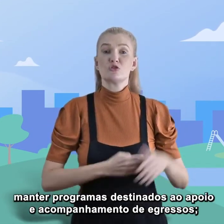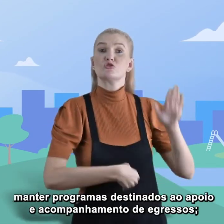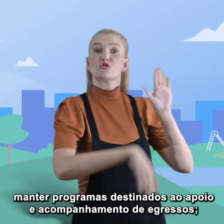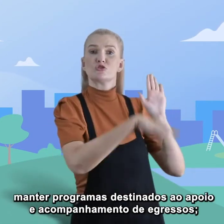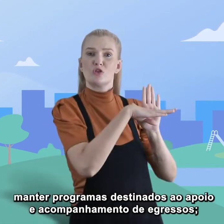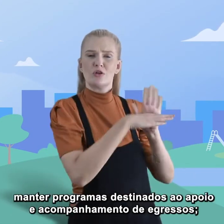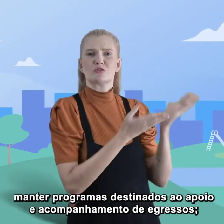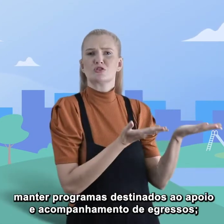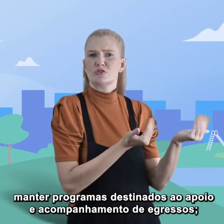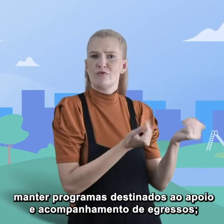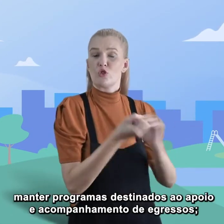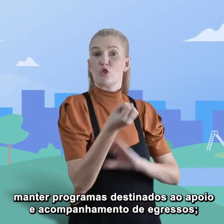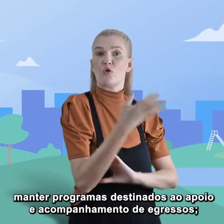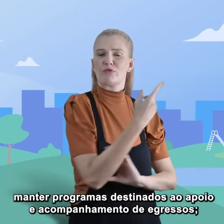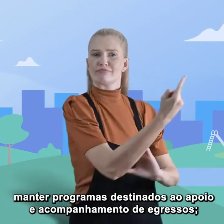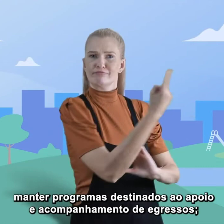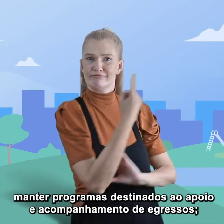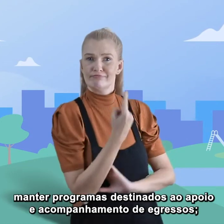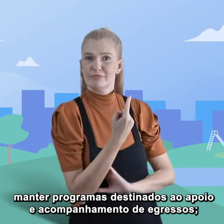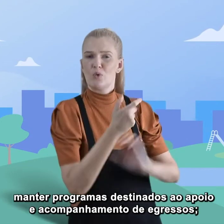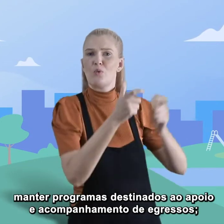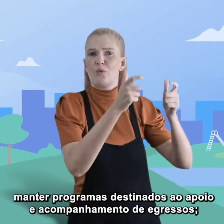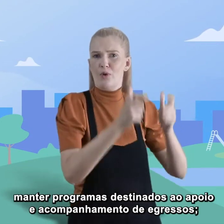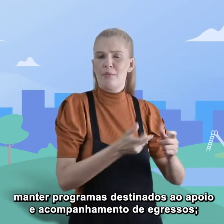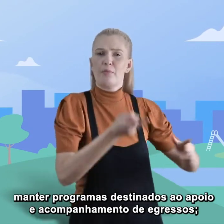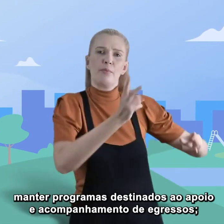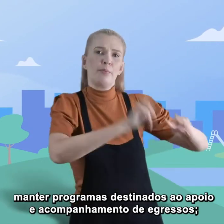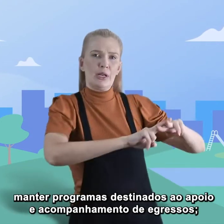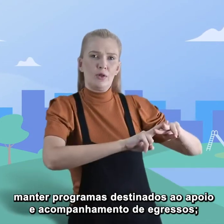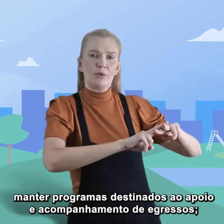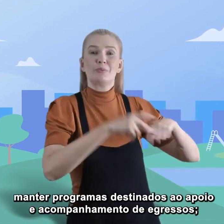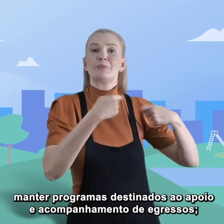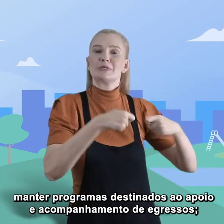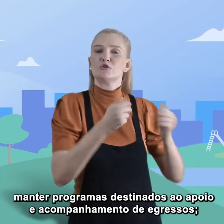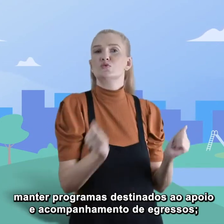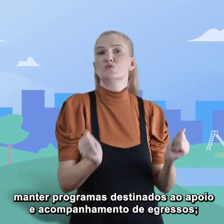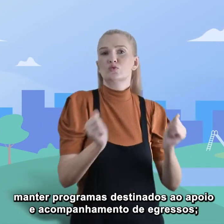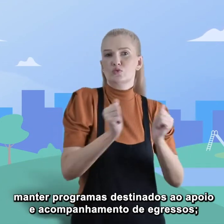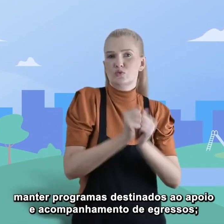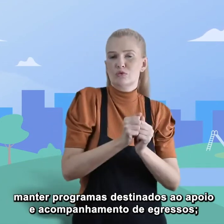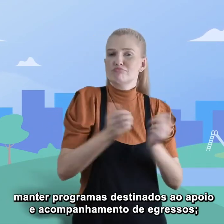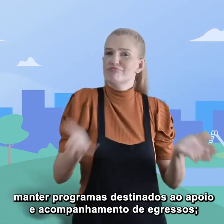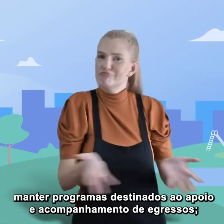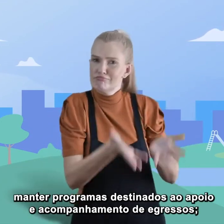Manter programas destinados ao apoio e acompanhamento de egressos.